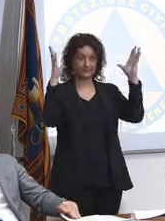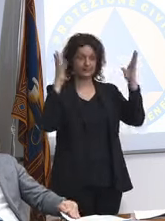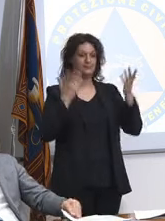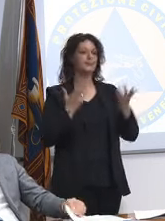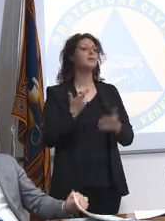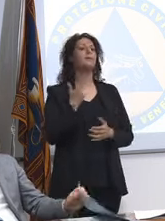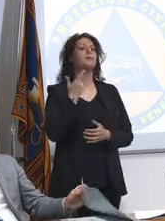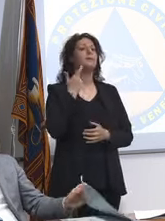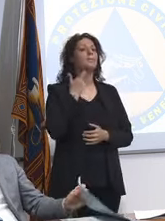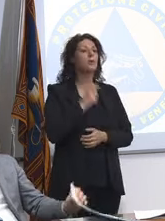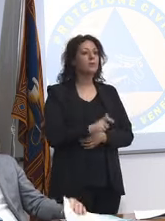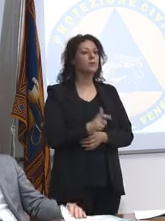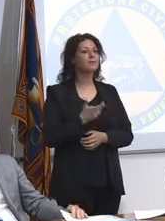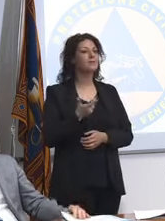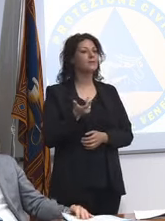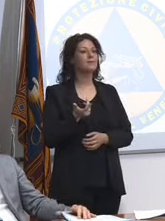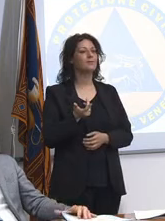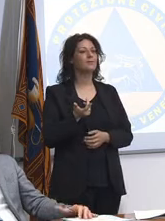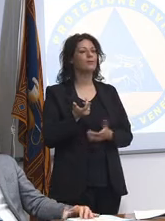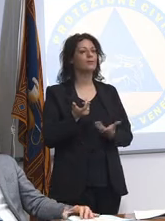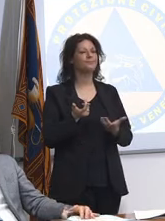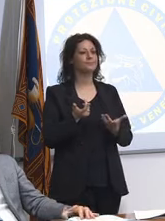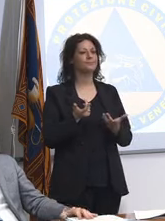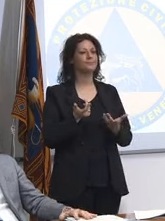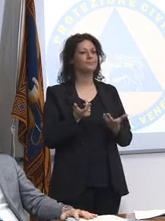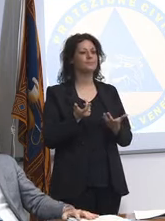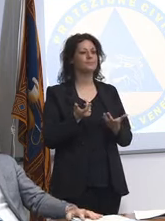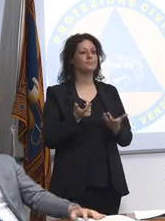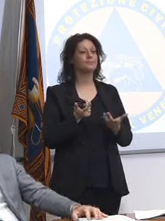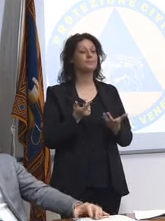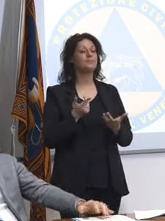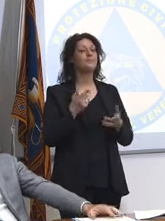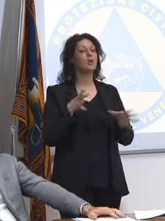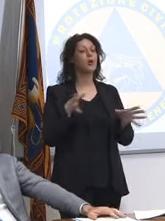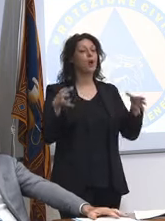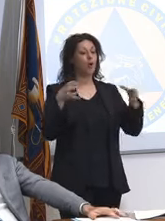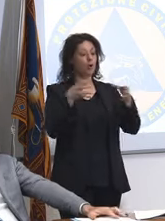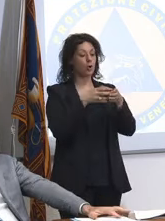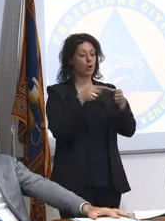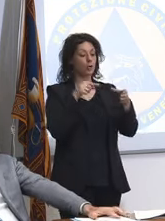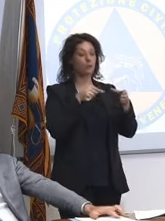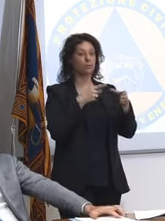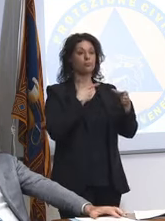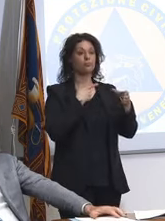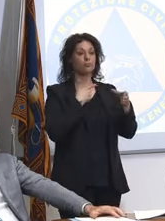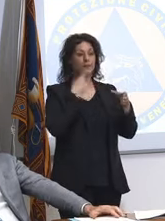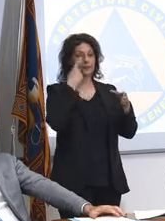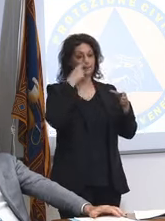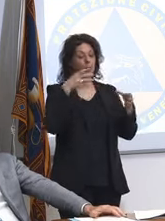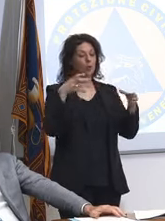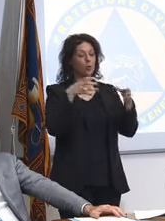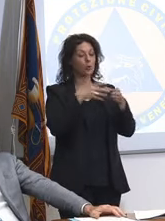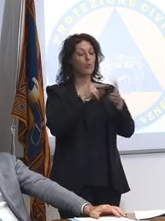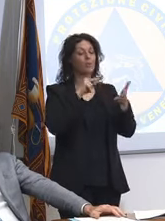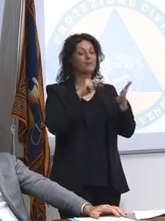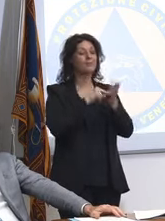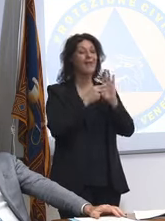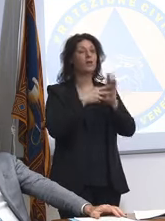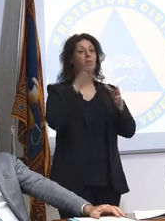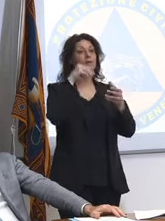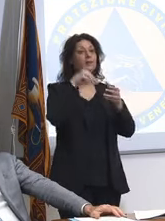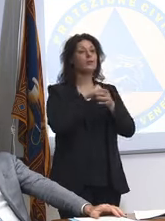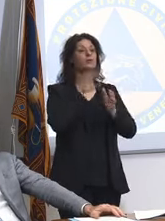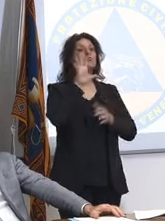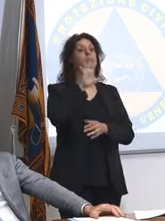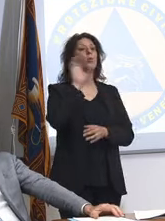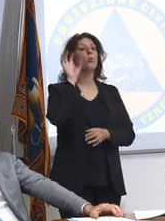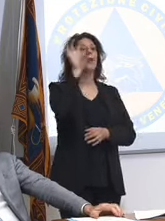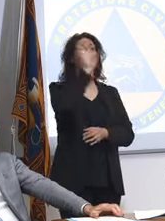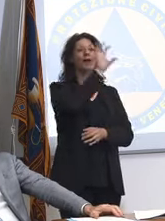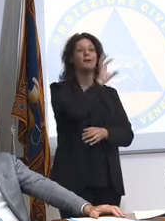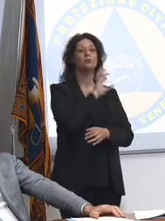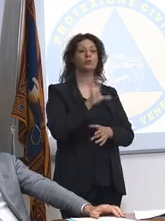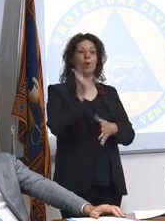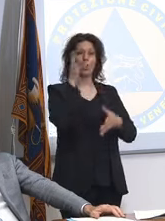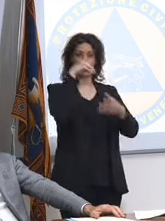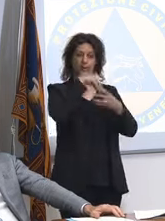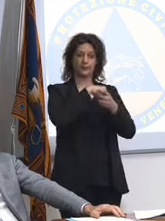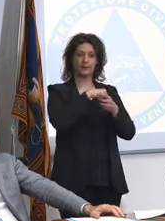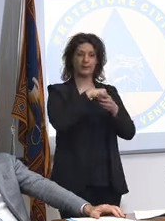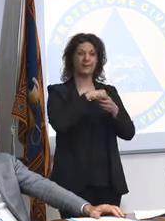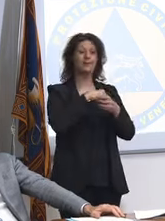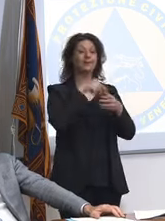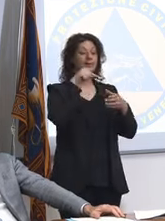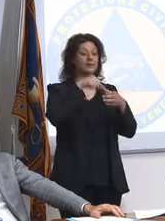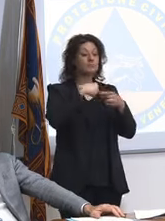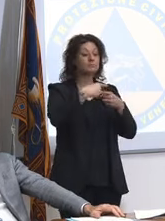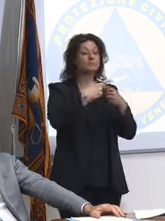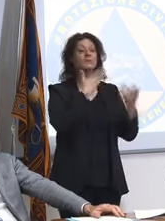il Presidente, è stato costituito dalla conferenza un gruppo tecnico ristretto, fatto da 5 regioni, dove via via si